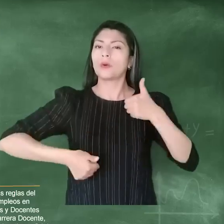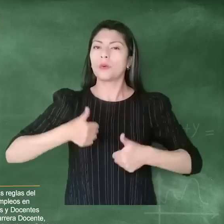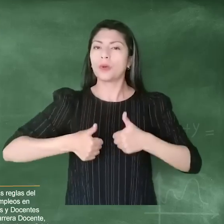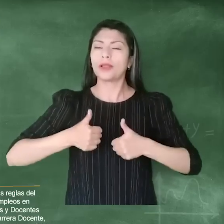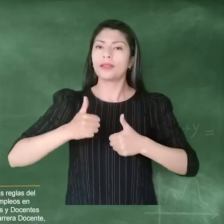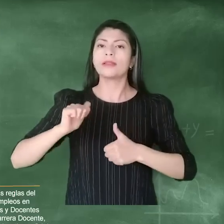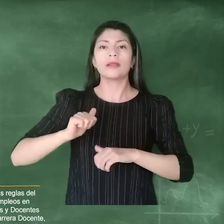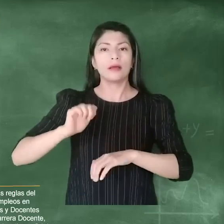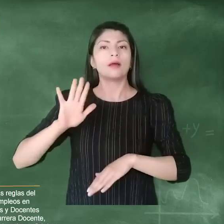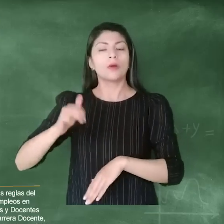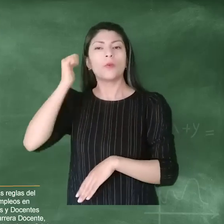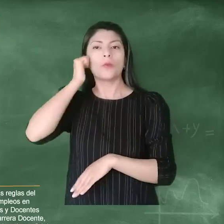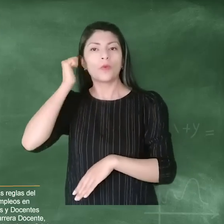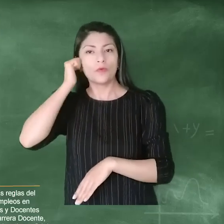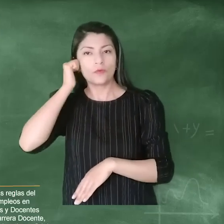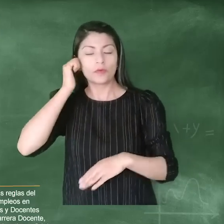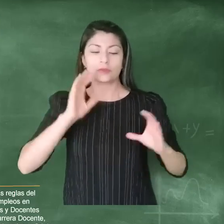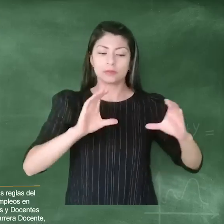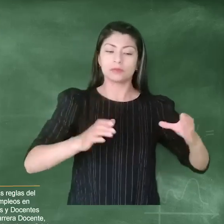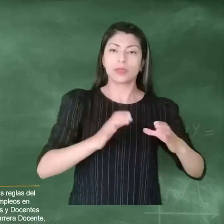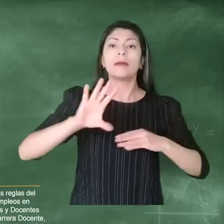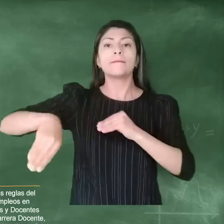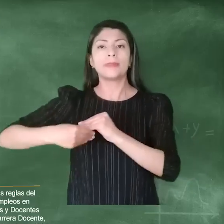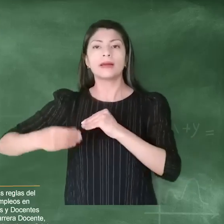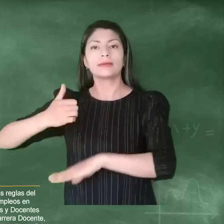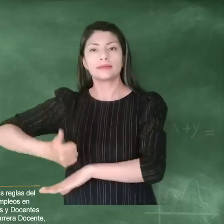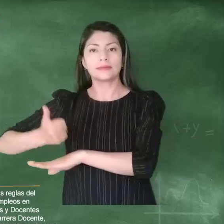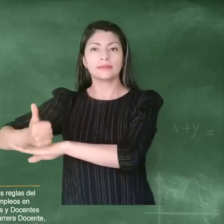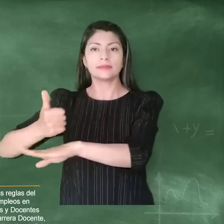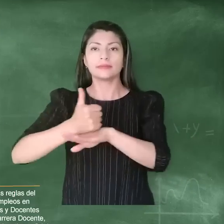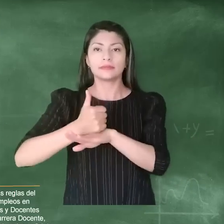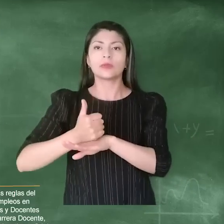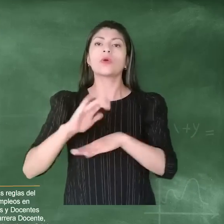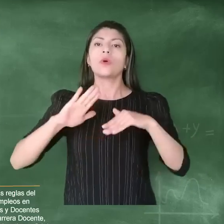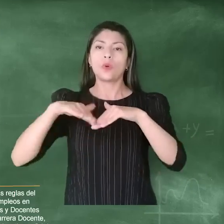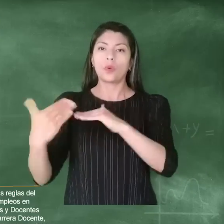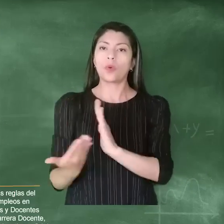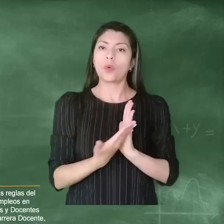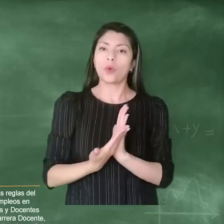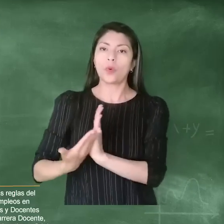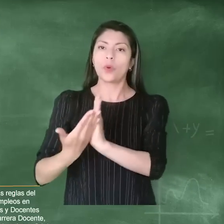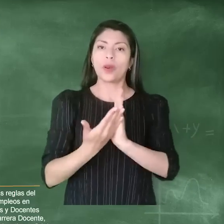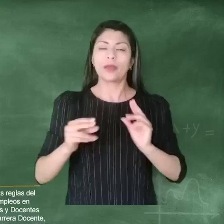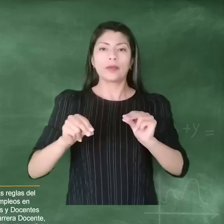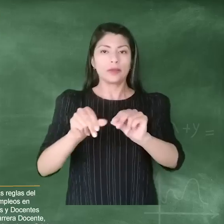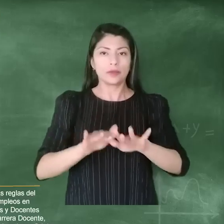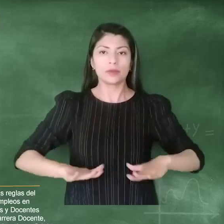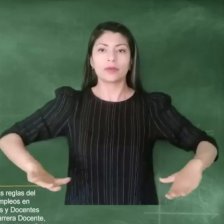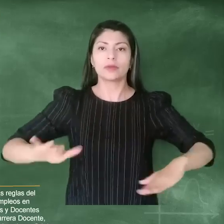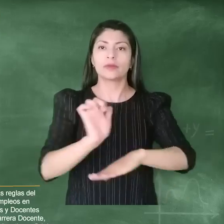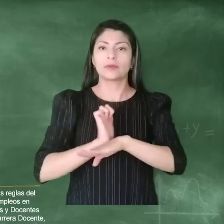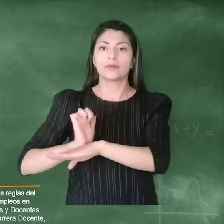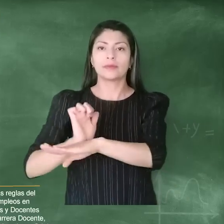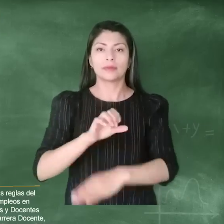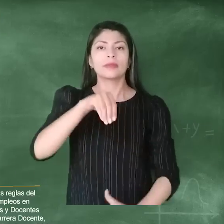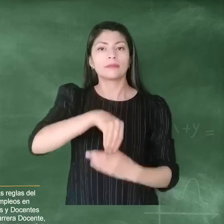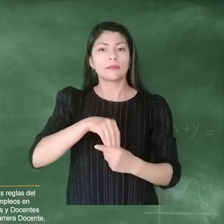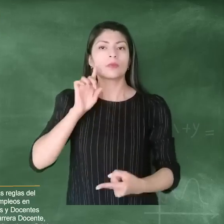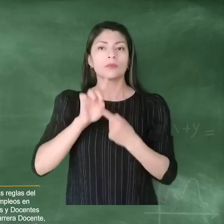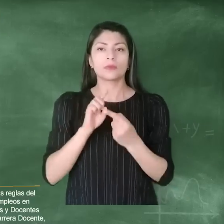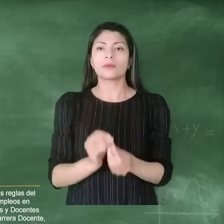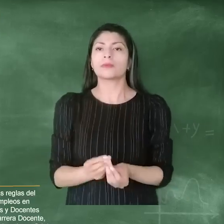la provisión de empleos de directivos docentes y docentes de instituciones educativas oficiales de entidades